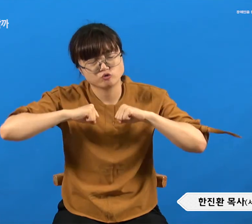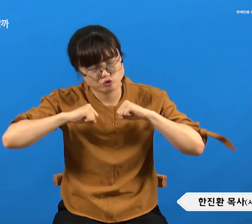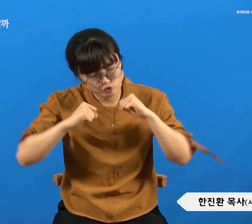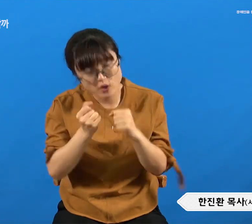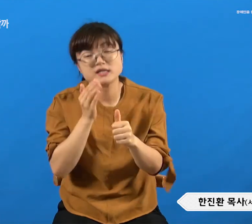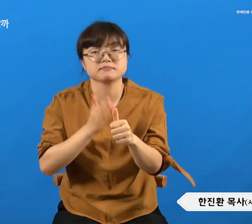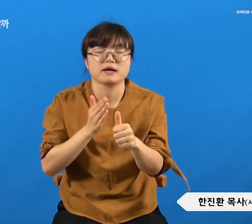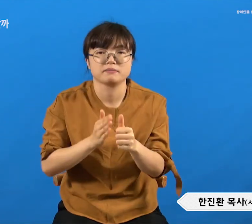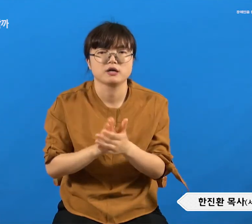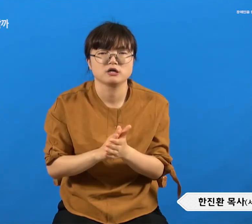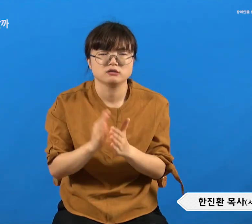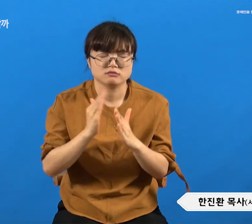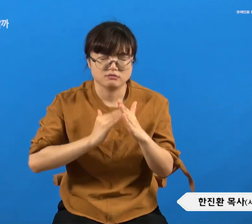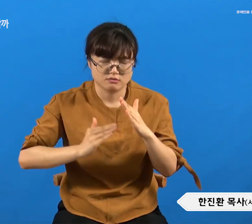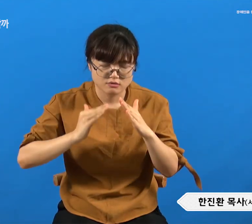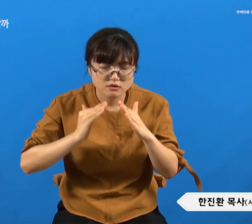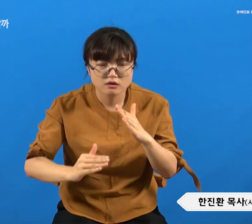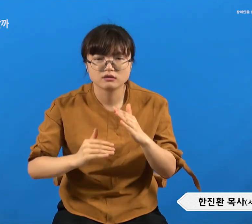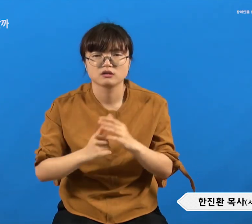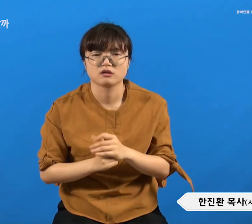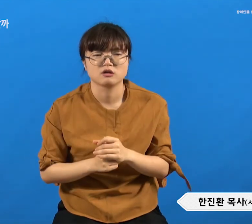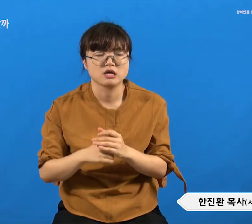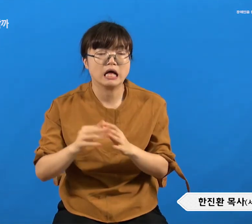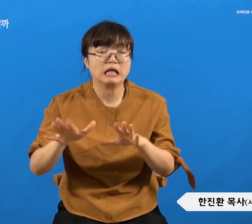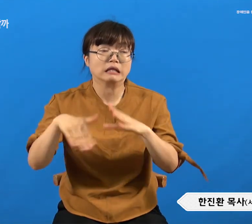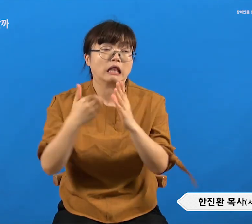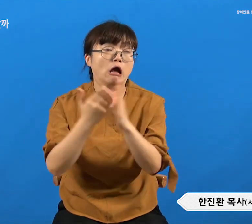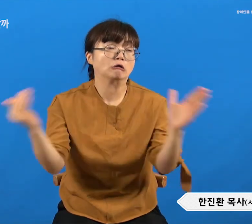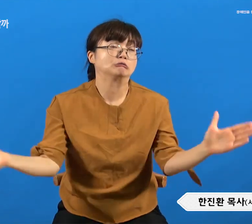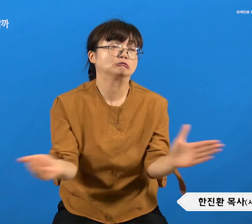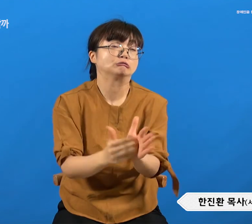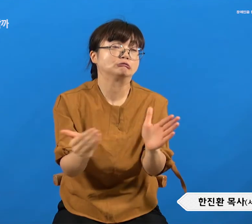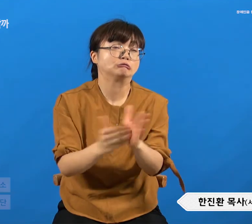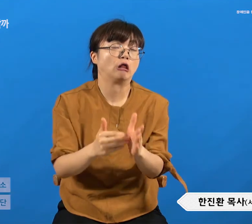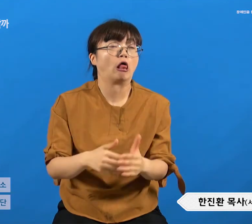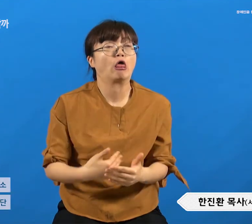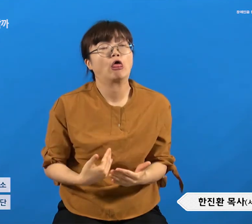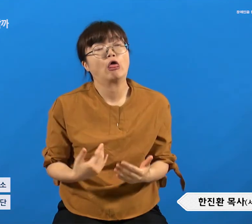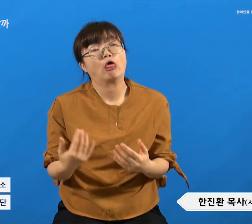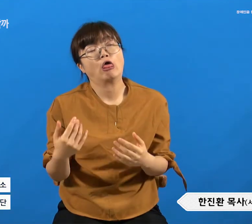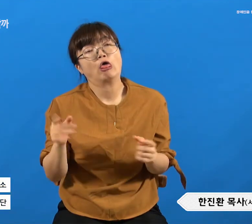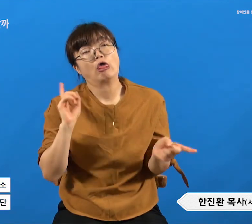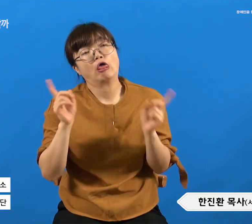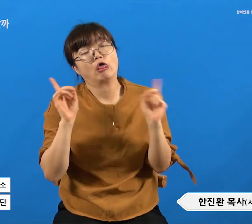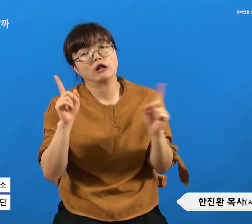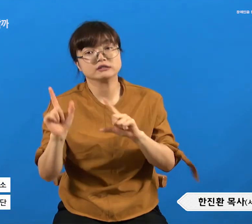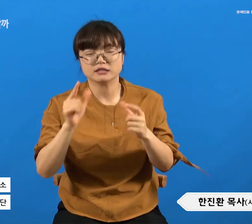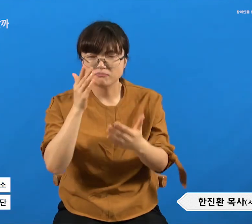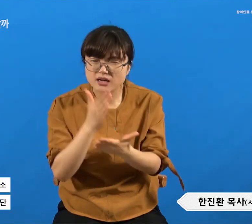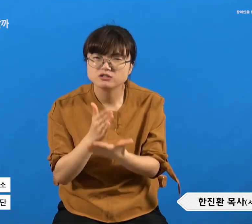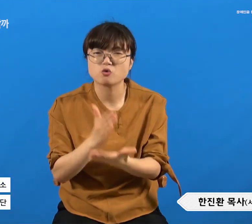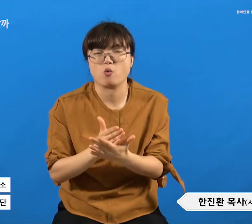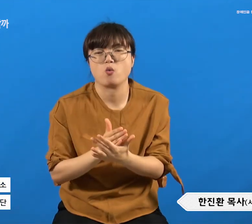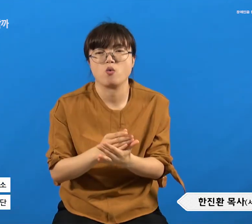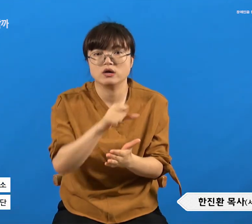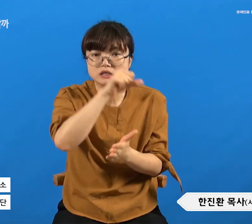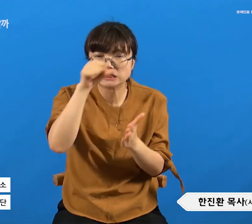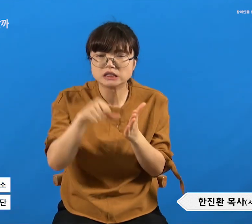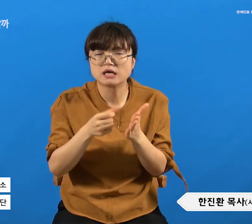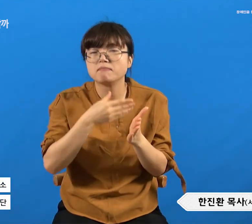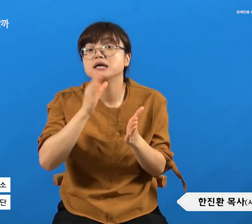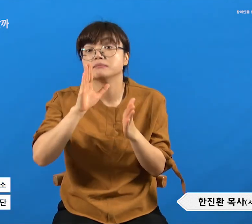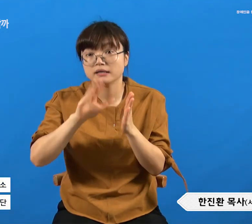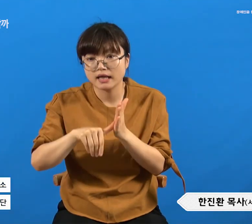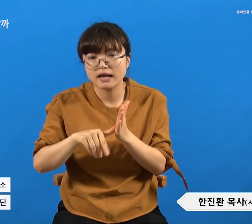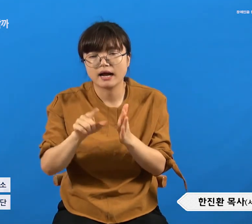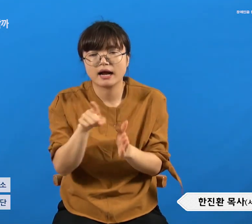바랍니다. 절대로 뭐 다 끝난 것처럼 허지부지 살지 마시고 인생 후반전을 가장